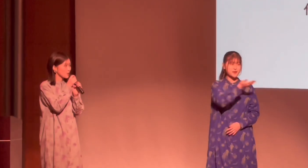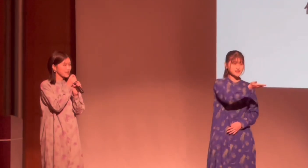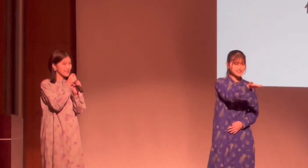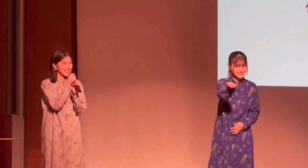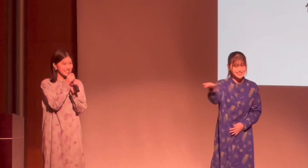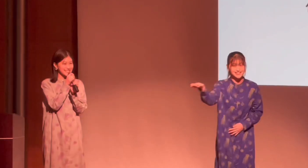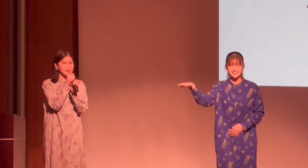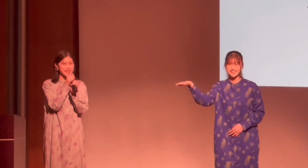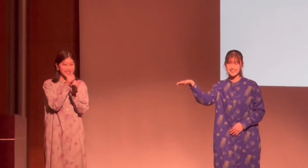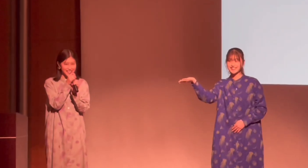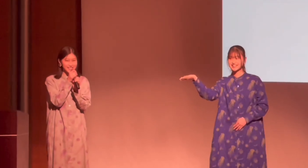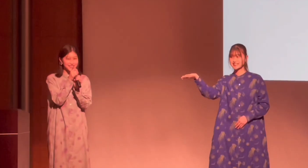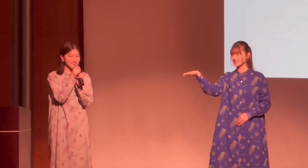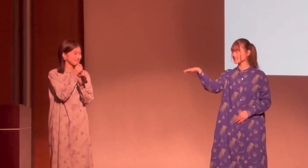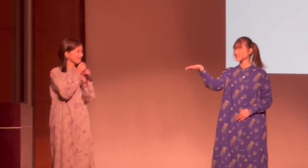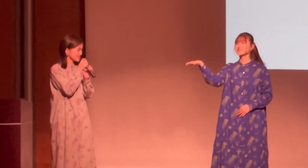えていらっしゃいますか？